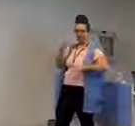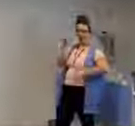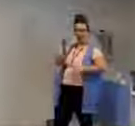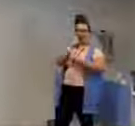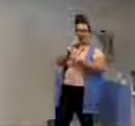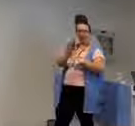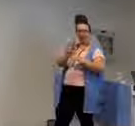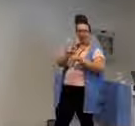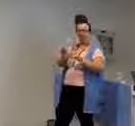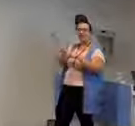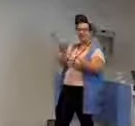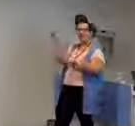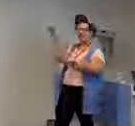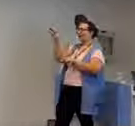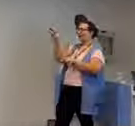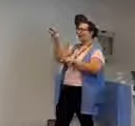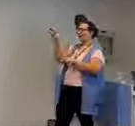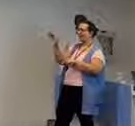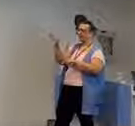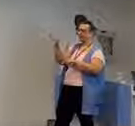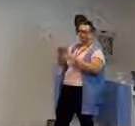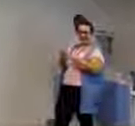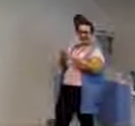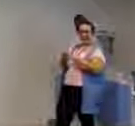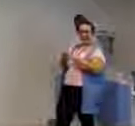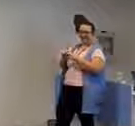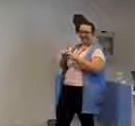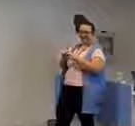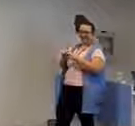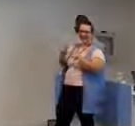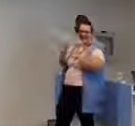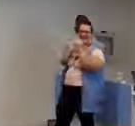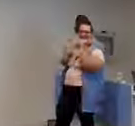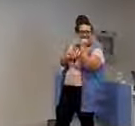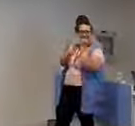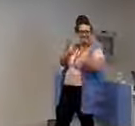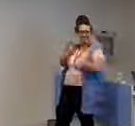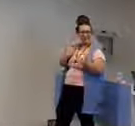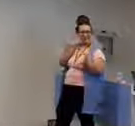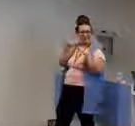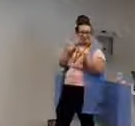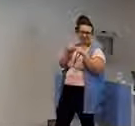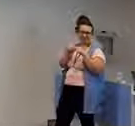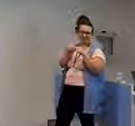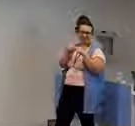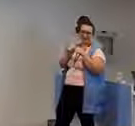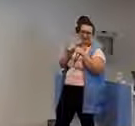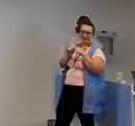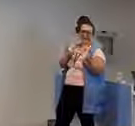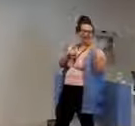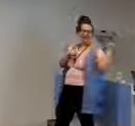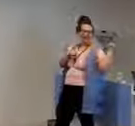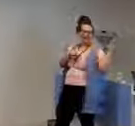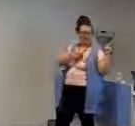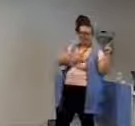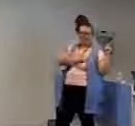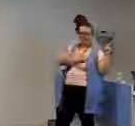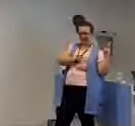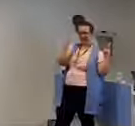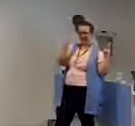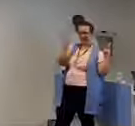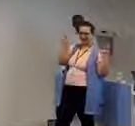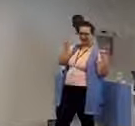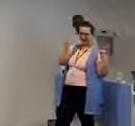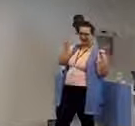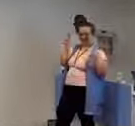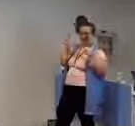e computadorizada. Então, é uma realidade que vocês vão ter muito mais premente do que foi na minha geração, né?